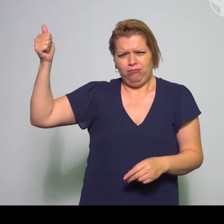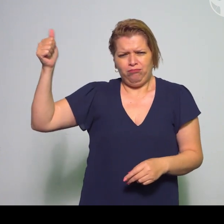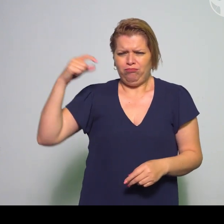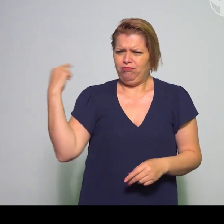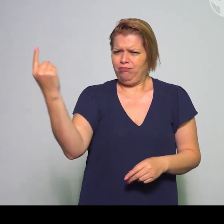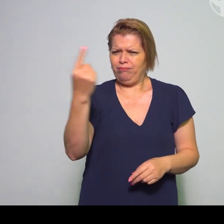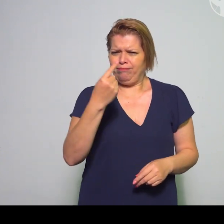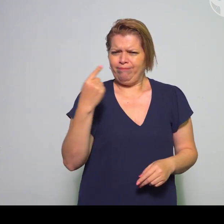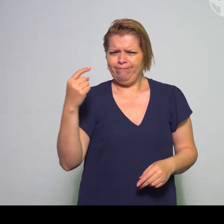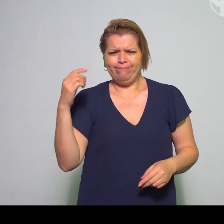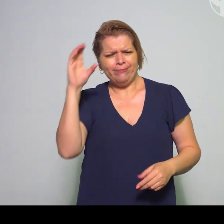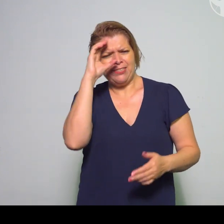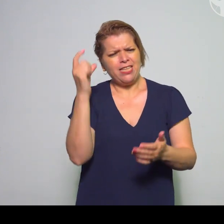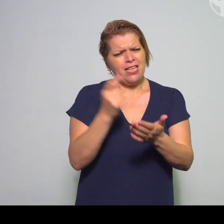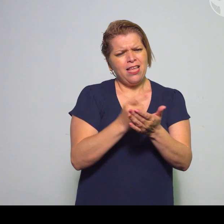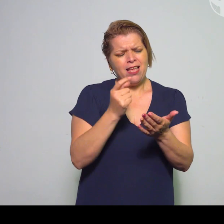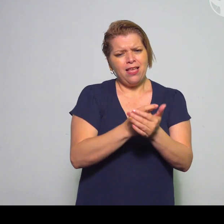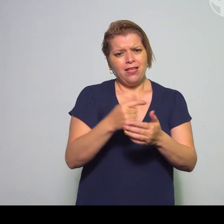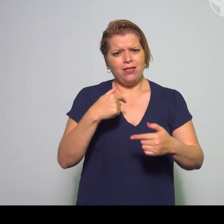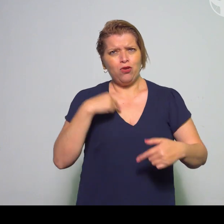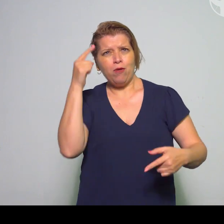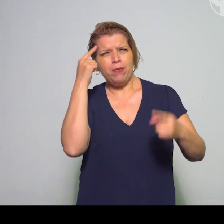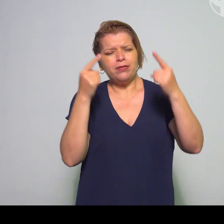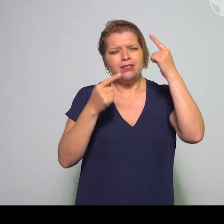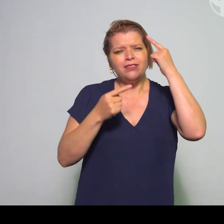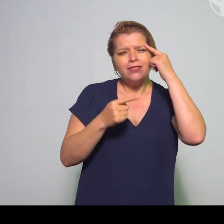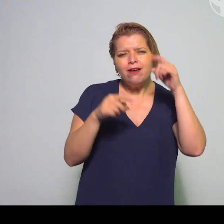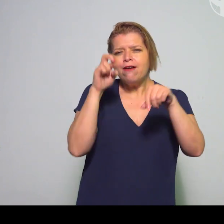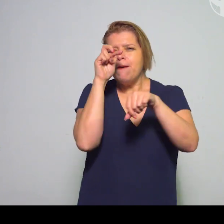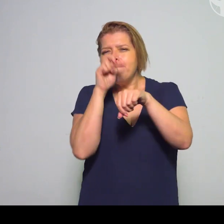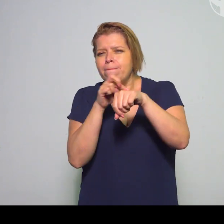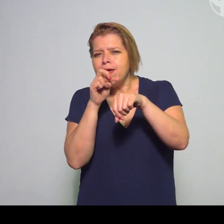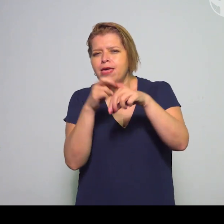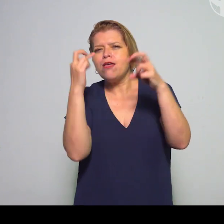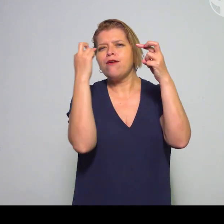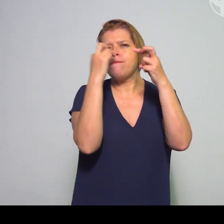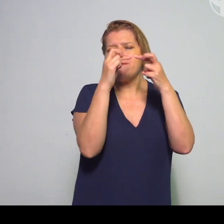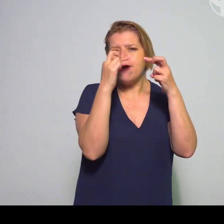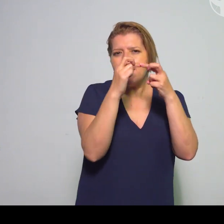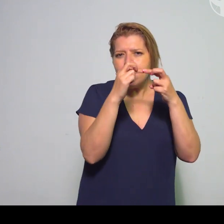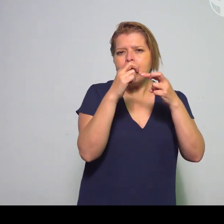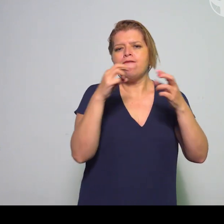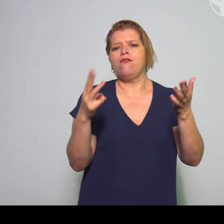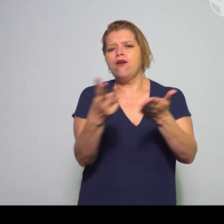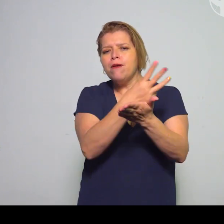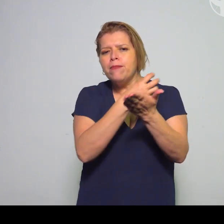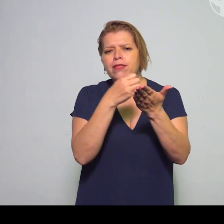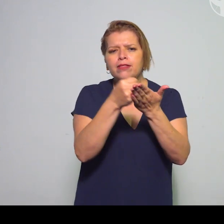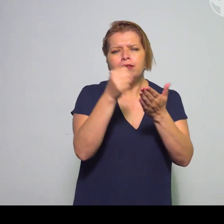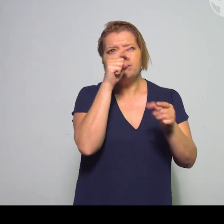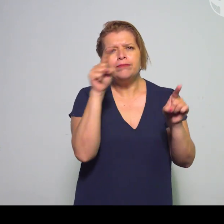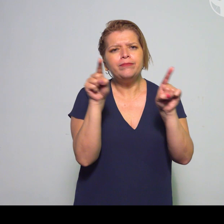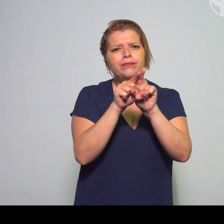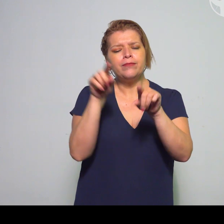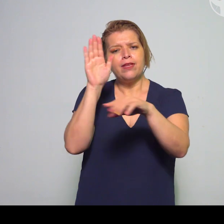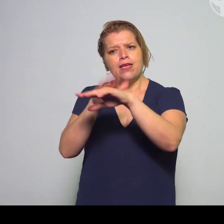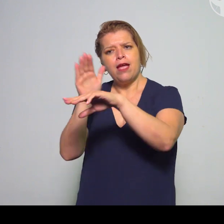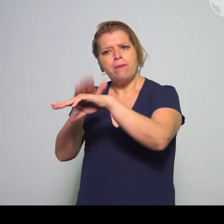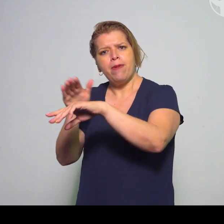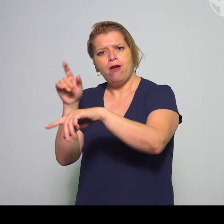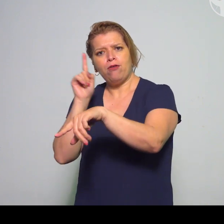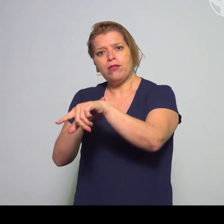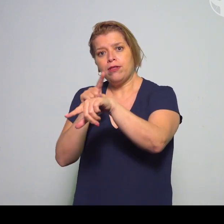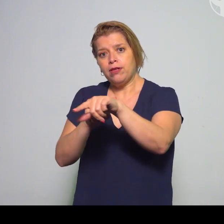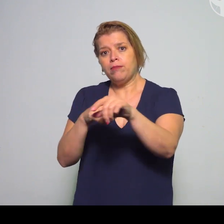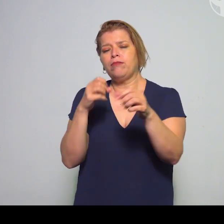lugar renunciamos a esa etiqueta. Yo pensaba en Pedro, pensaba en Pablo, pensaba en Mateo, el recaudador de impuestos, pensaba